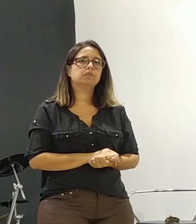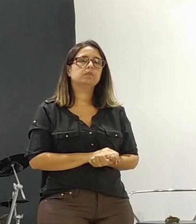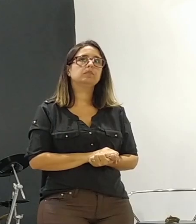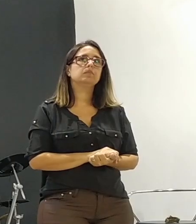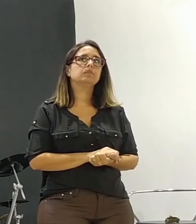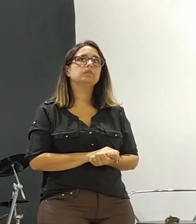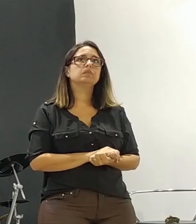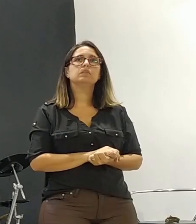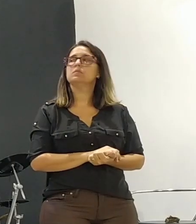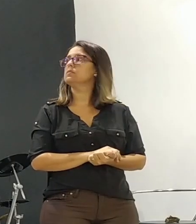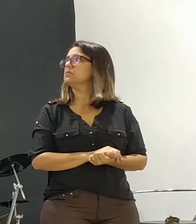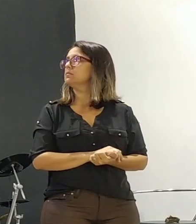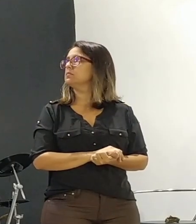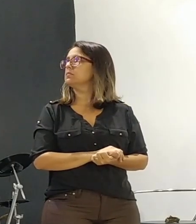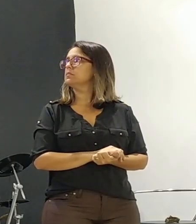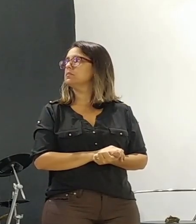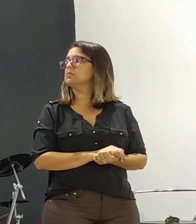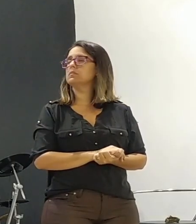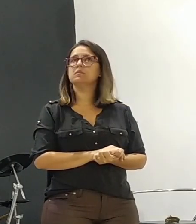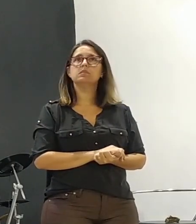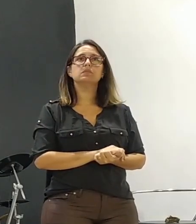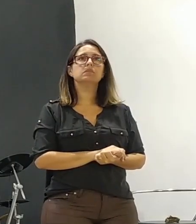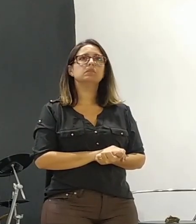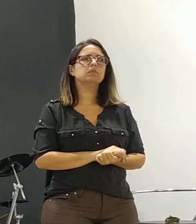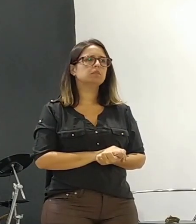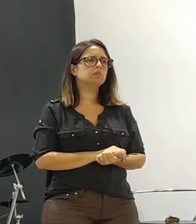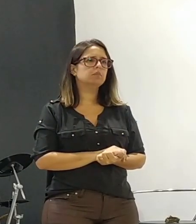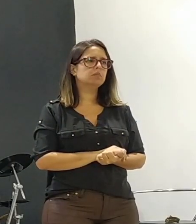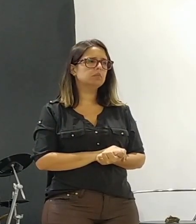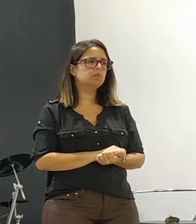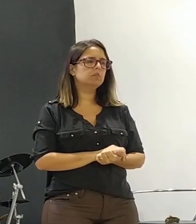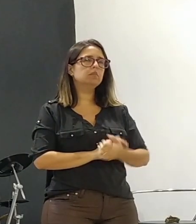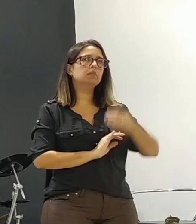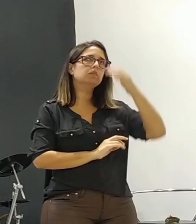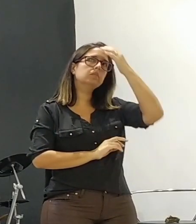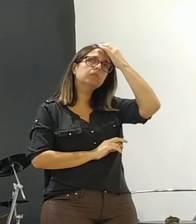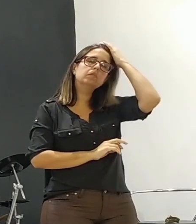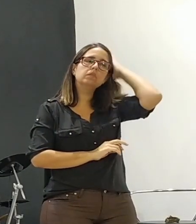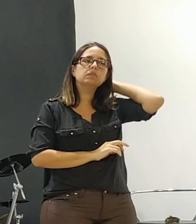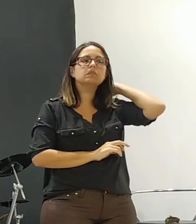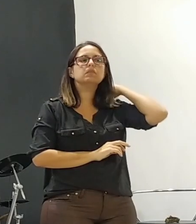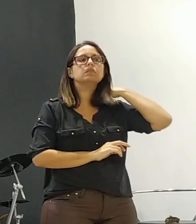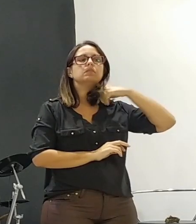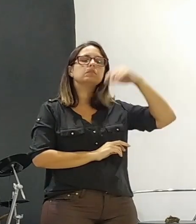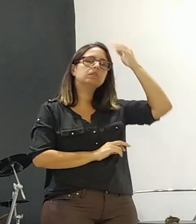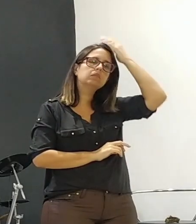Estou concluindo aqui a primeira parte, vamos passar para a última. Apocalipse capítulo 1,